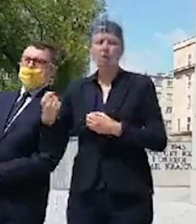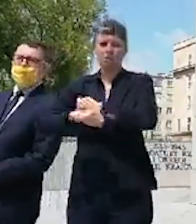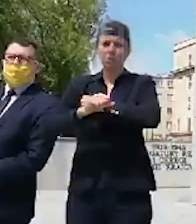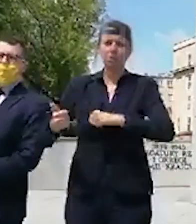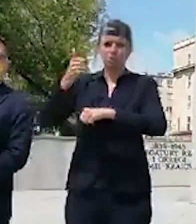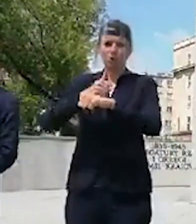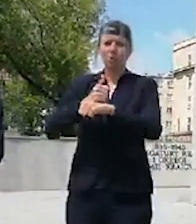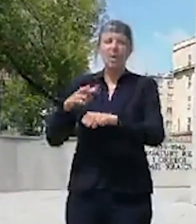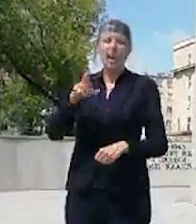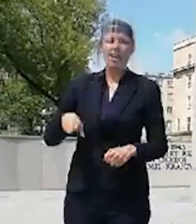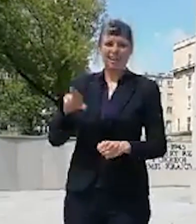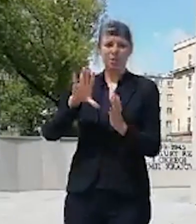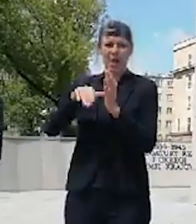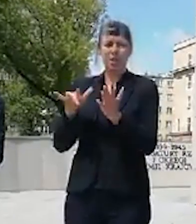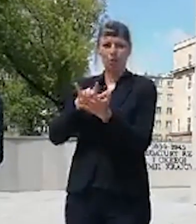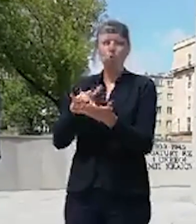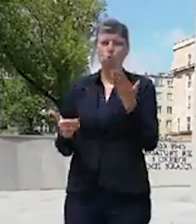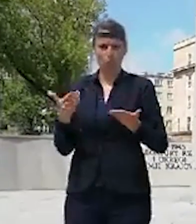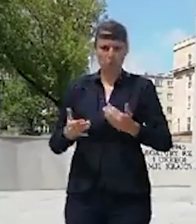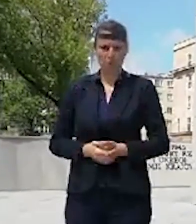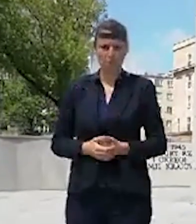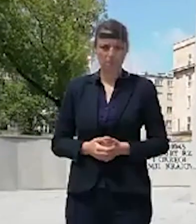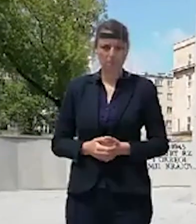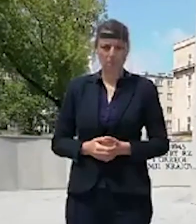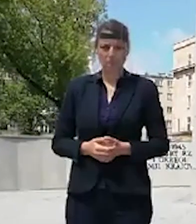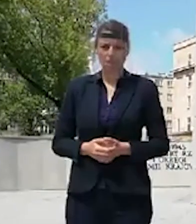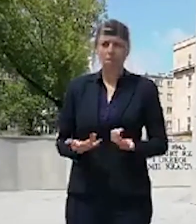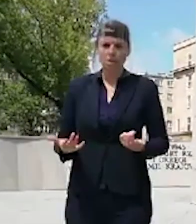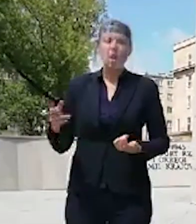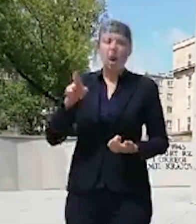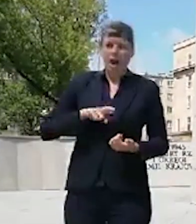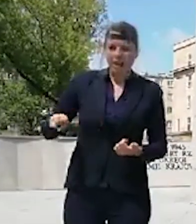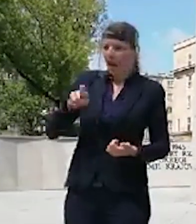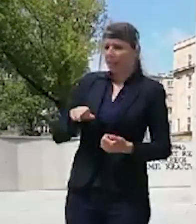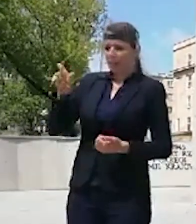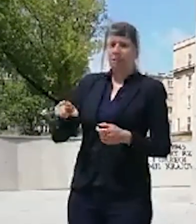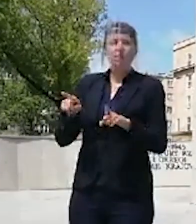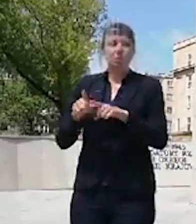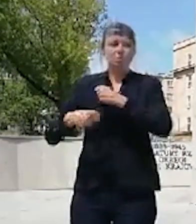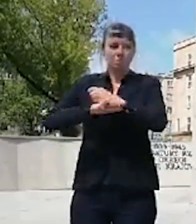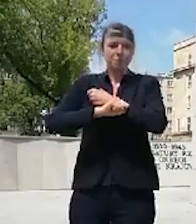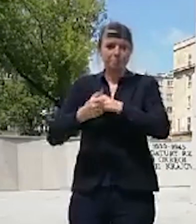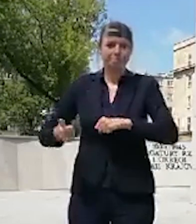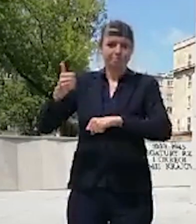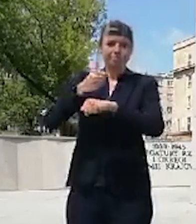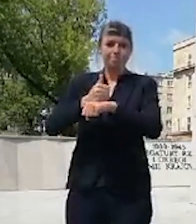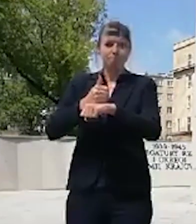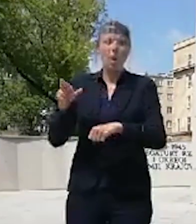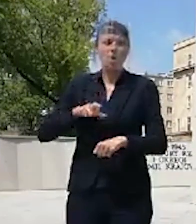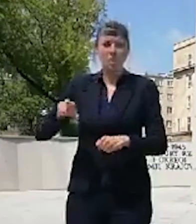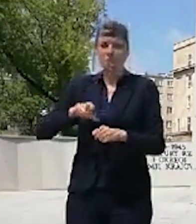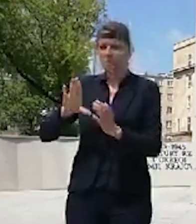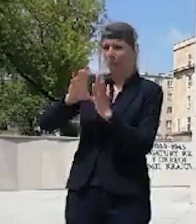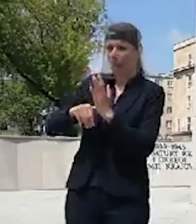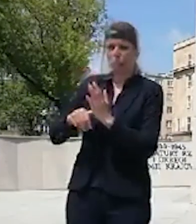Lublina. Jako radny i wiceprzewodniczący Rady Miejskiej, to też trzeba wspomnieć o tych